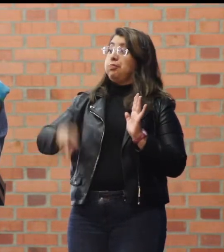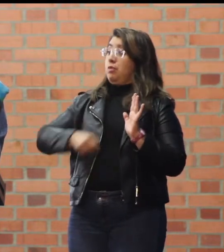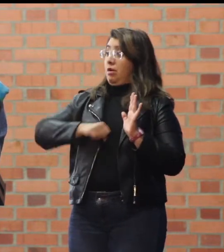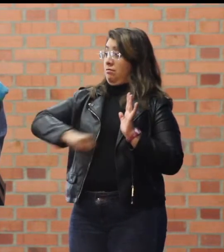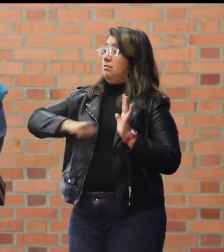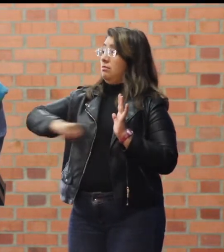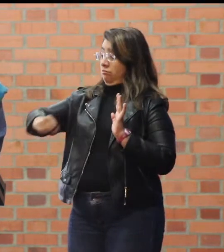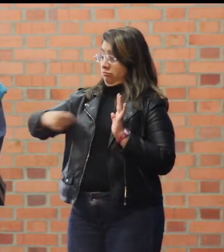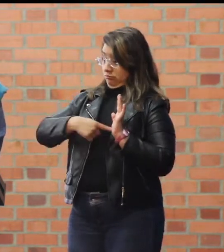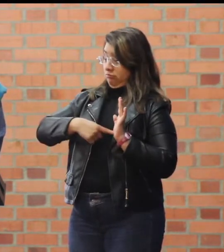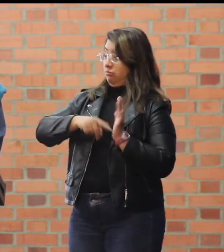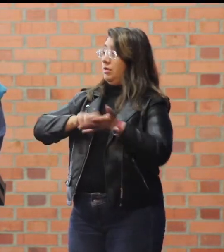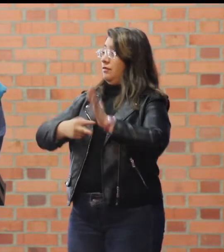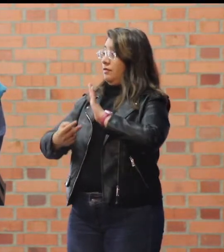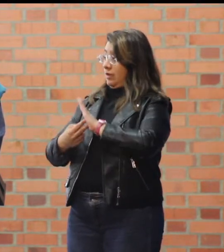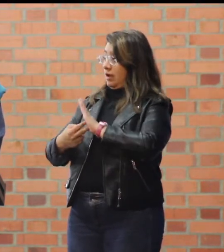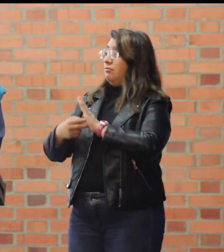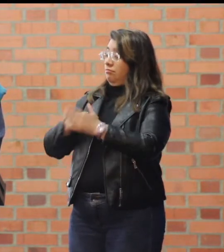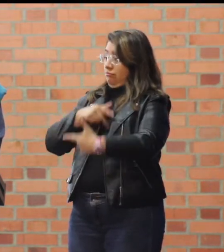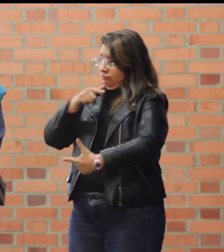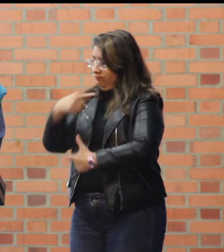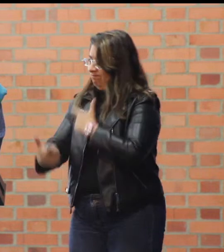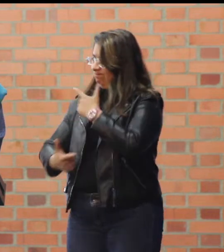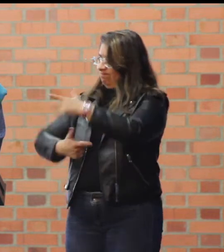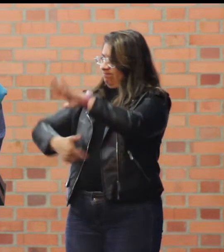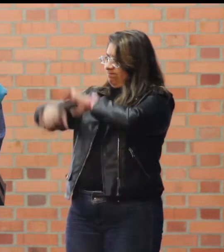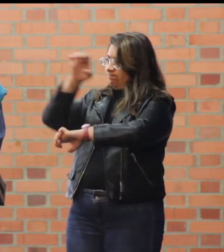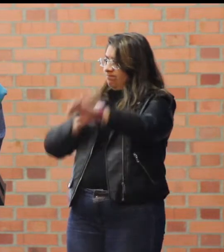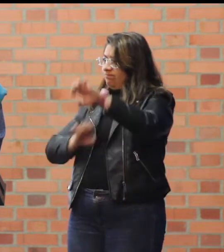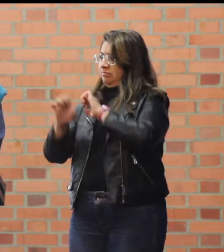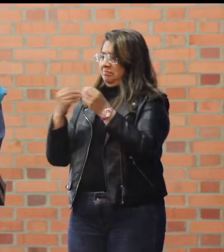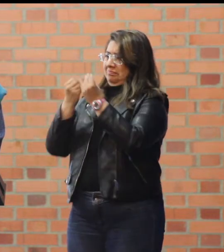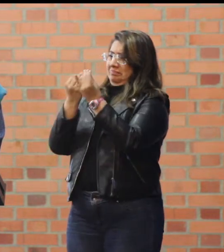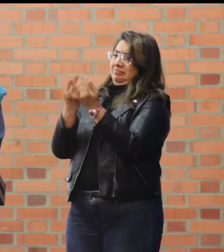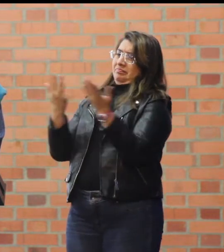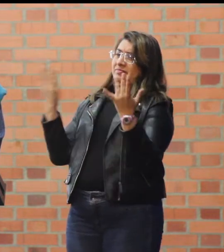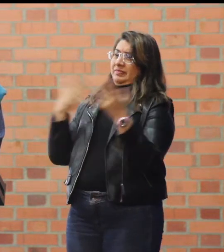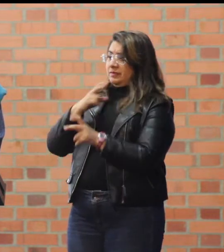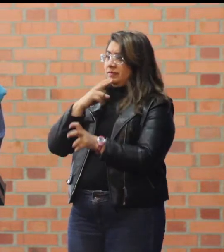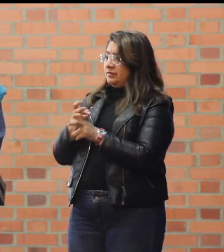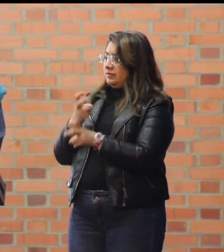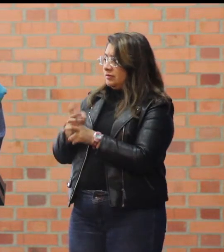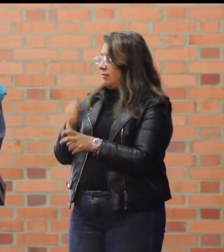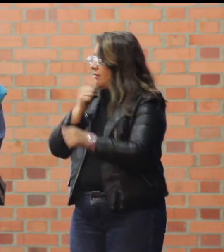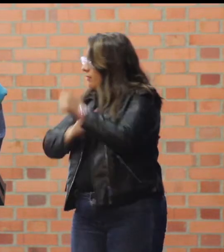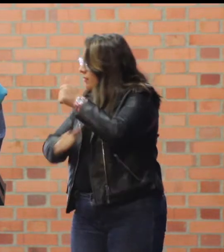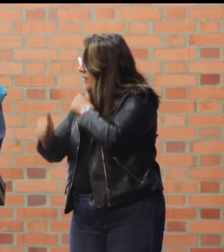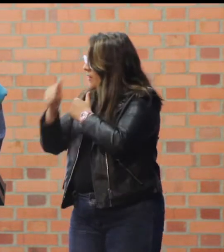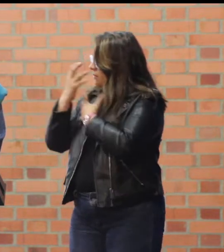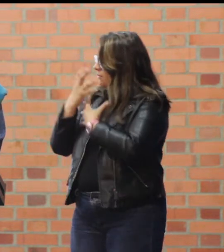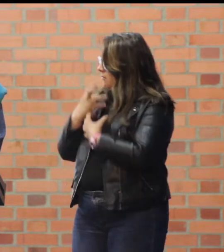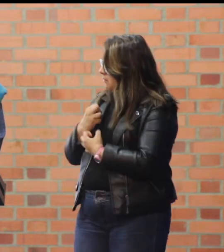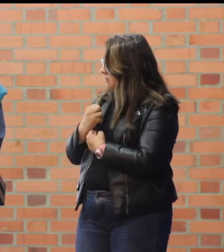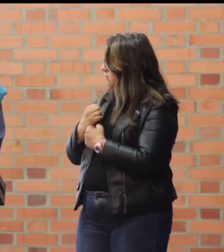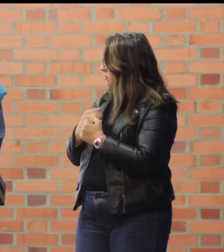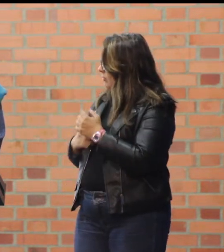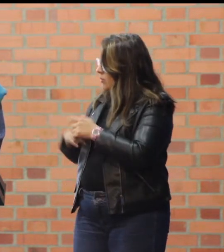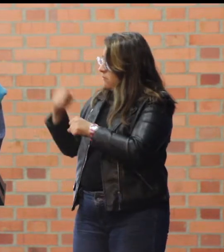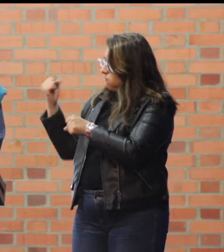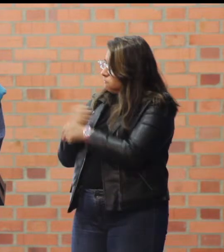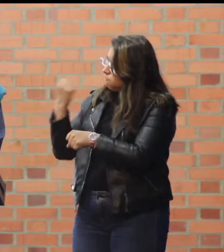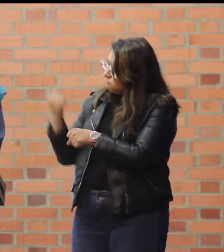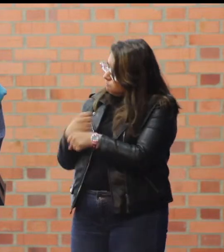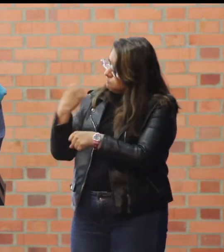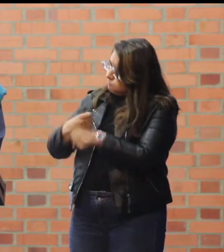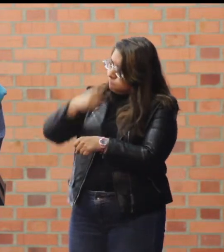movimientos que sostienen su defensa enfrentan retos muy difíciles para salvaguardar lo que tanto trabajo